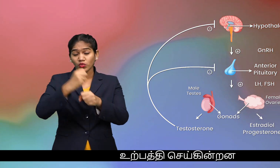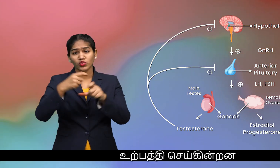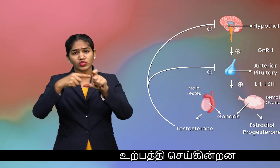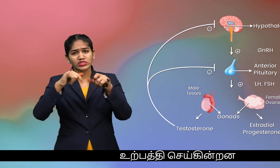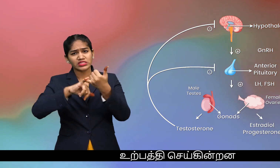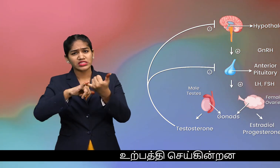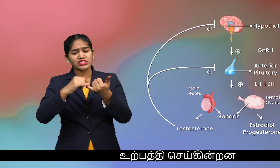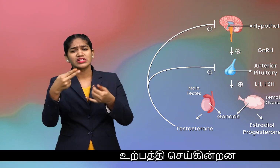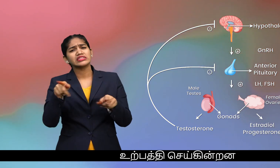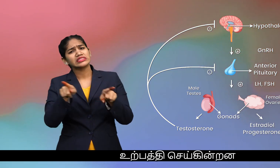செய்கின்றன.